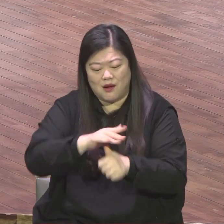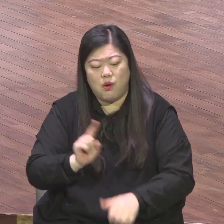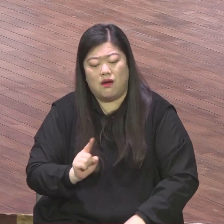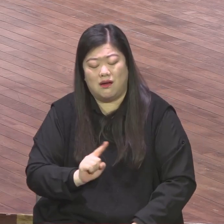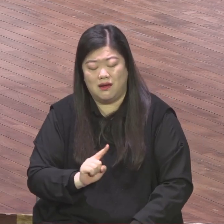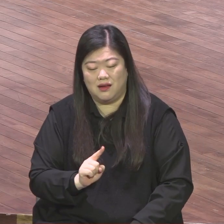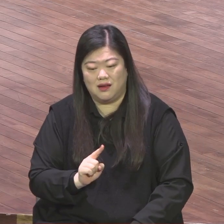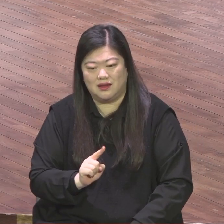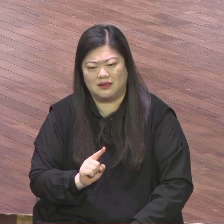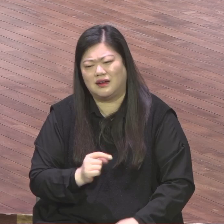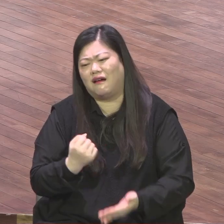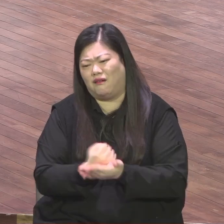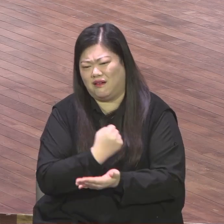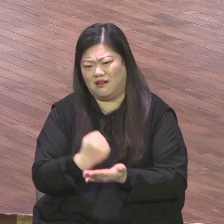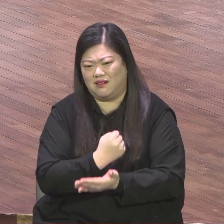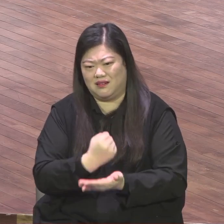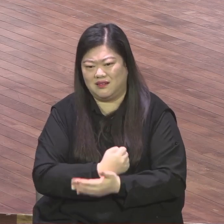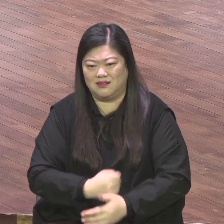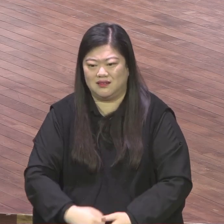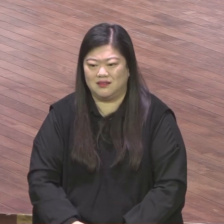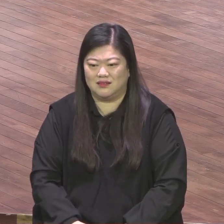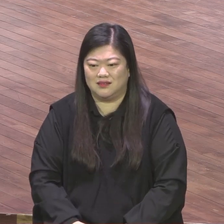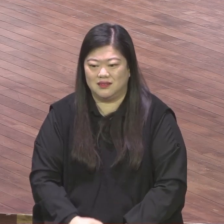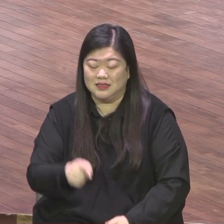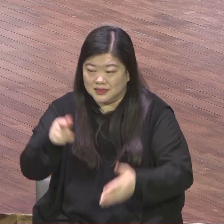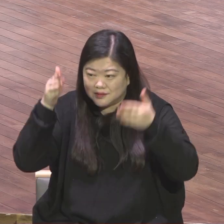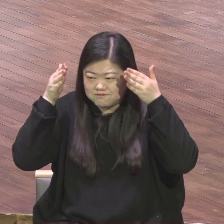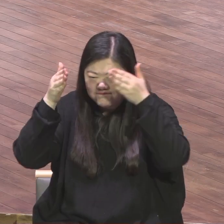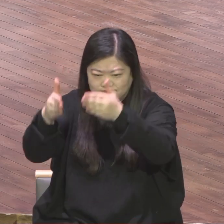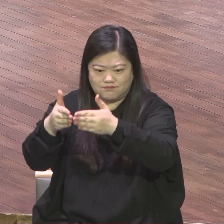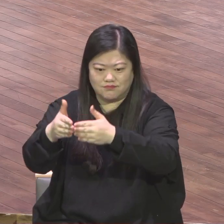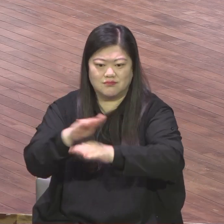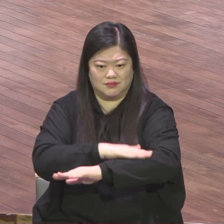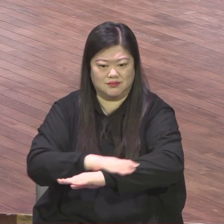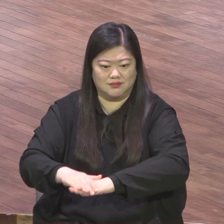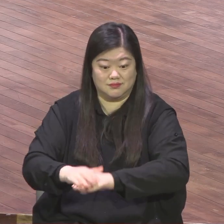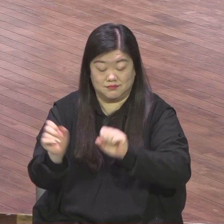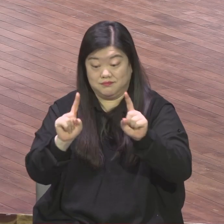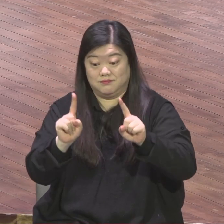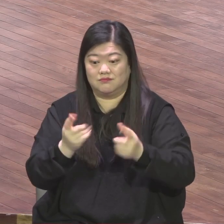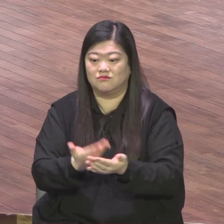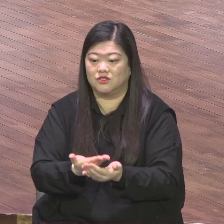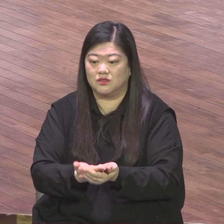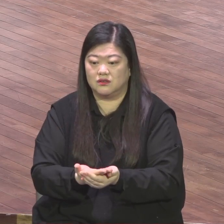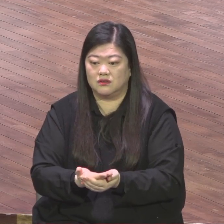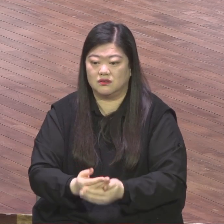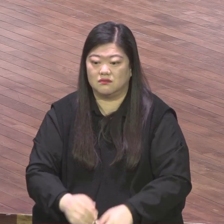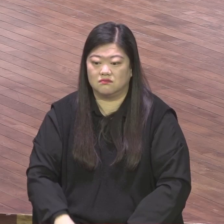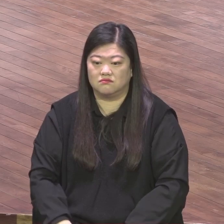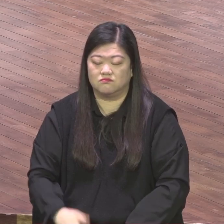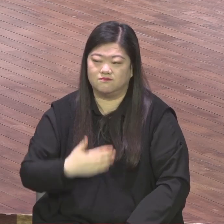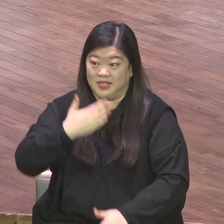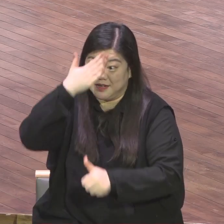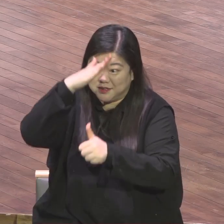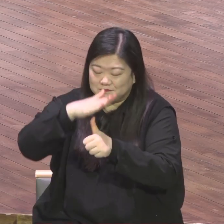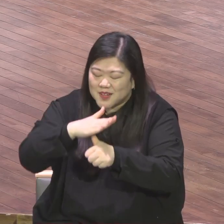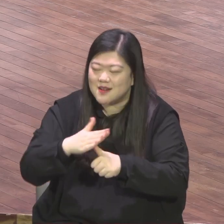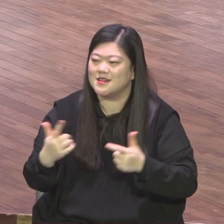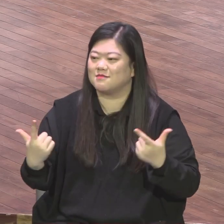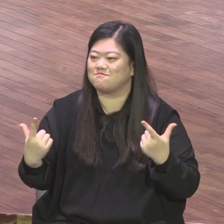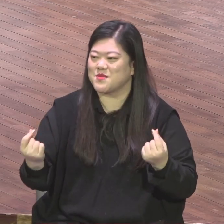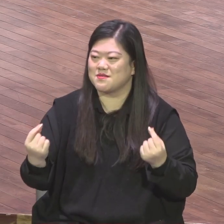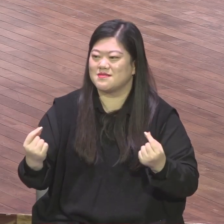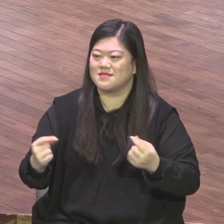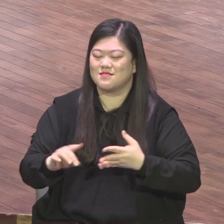이 방향, 이걸 맞추는 것이 신앙생활이라고. 신앙생활 내 마음대로 할 바에 교회 날 필요 없어요. 예수 믿을